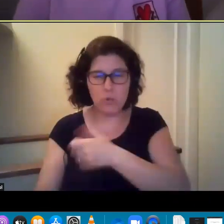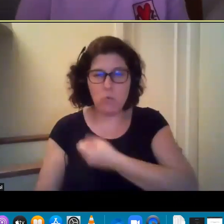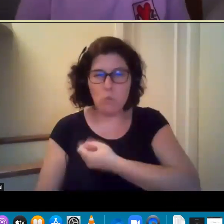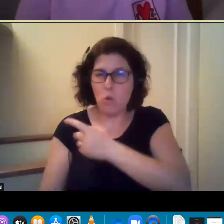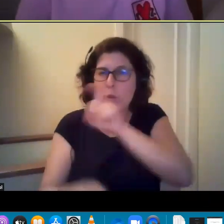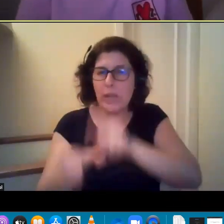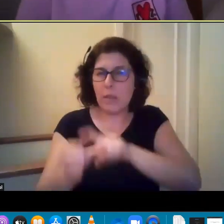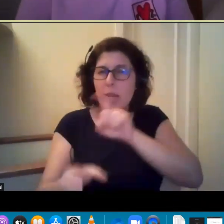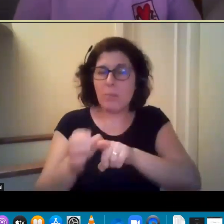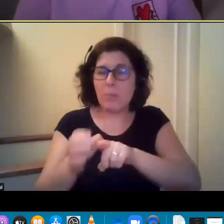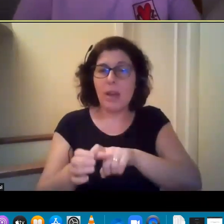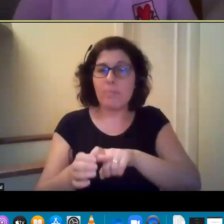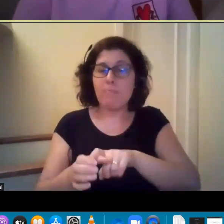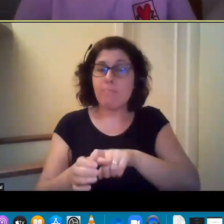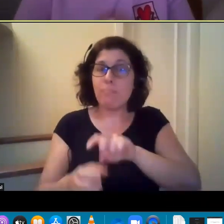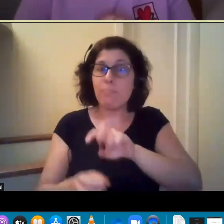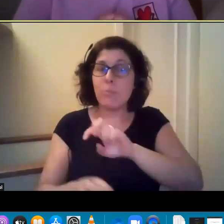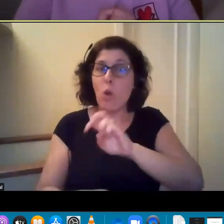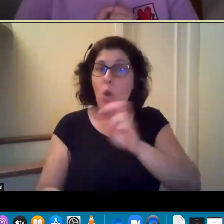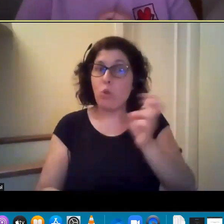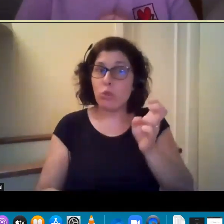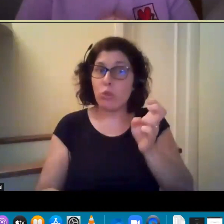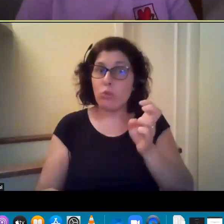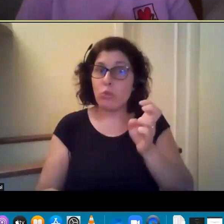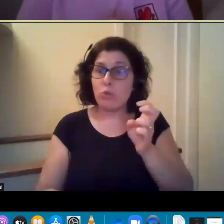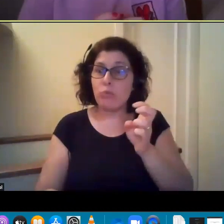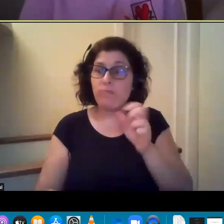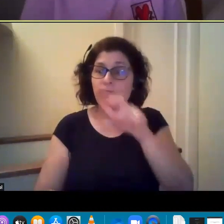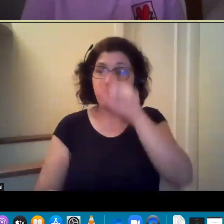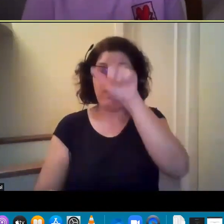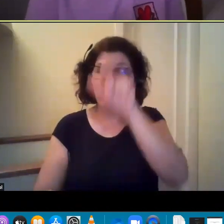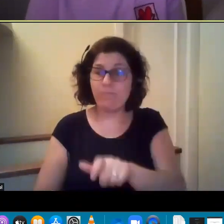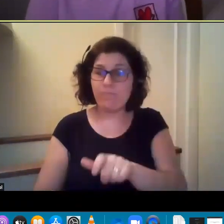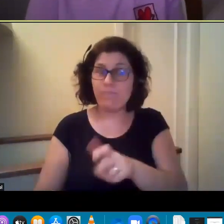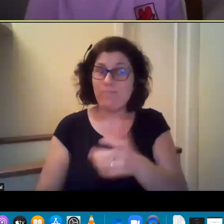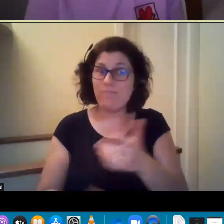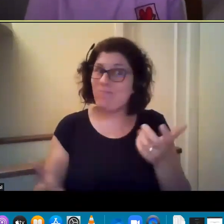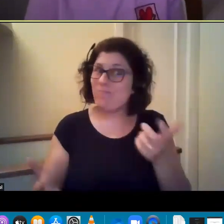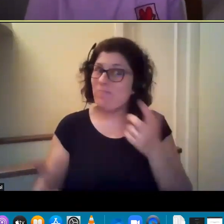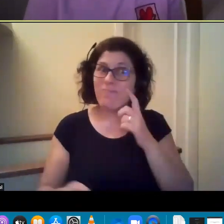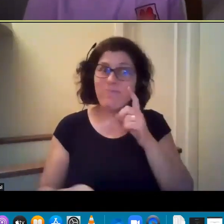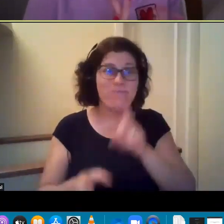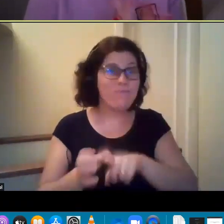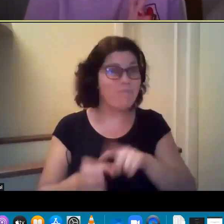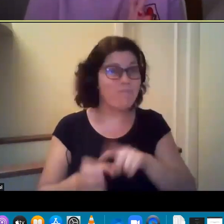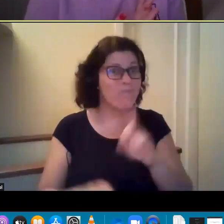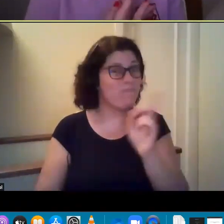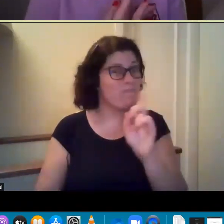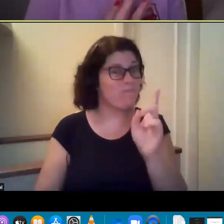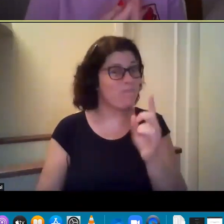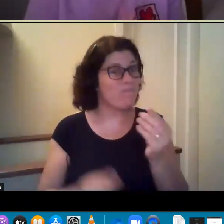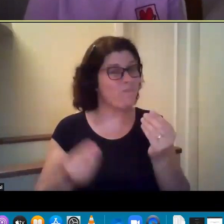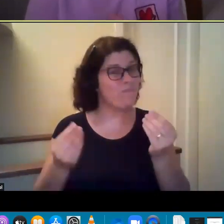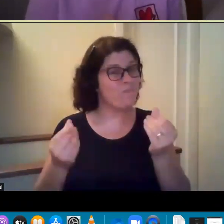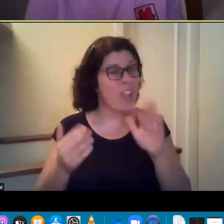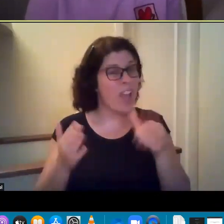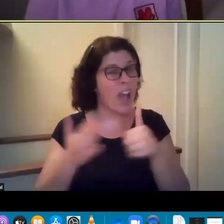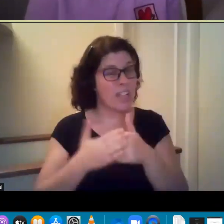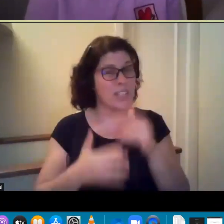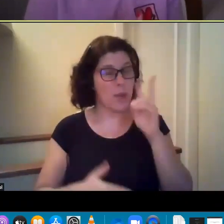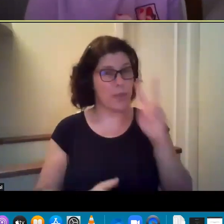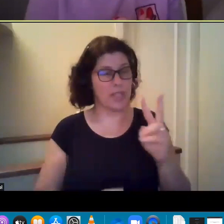también hay en ocasiones que el profesorado no solo no lo hace, sino que se aprecia un cierto